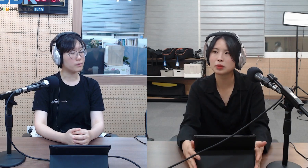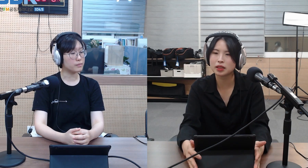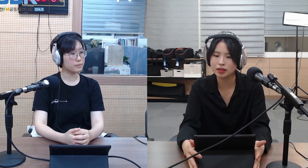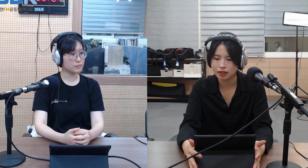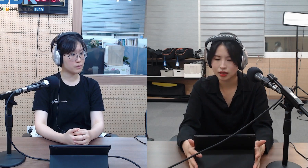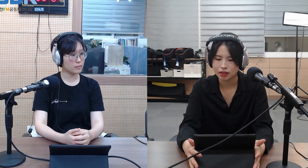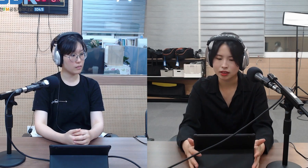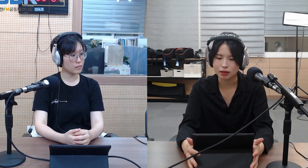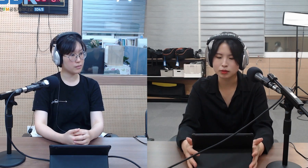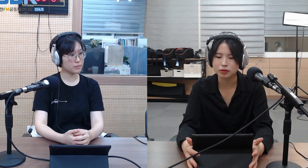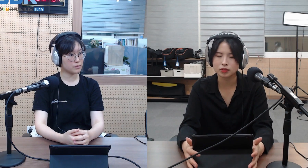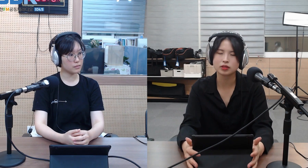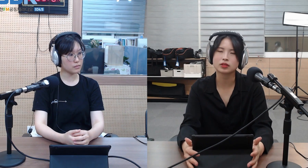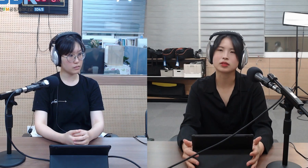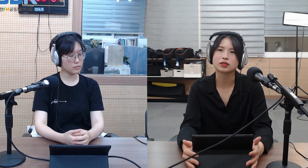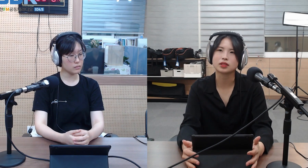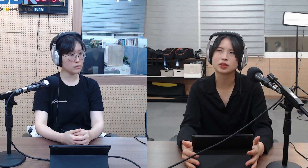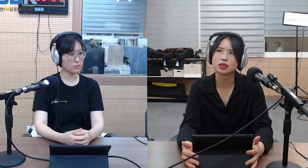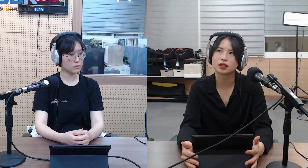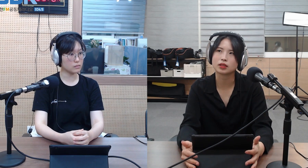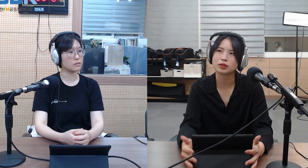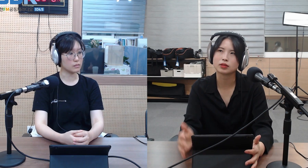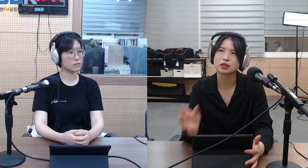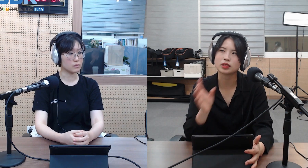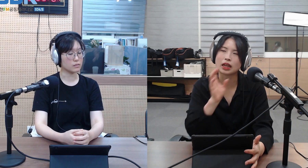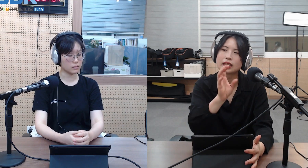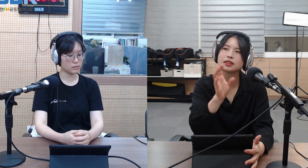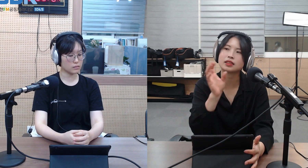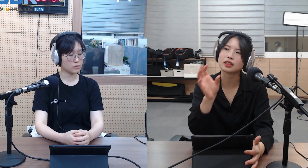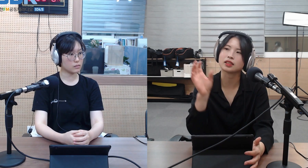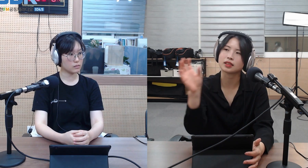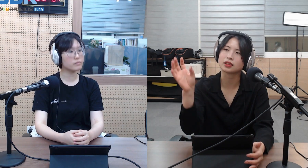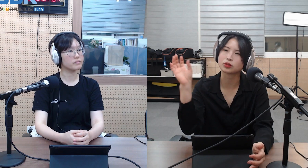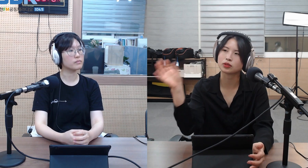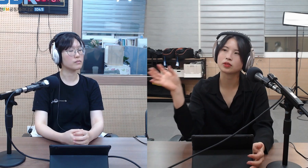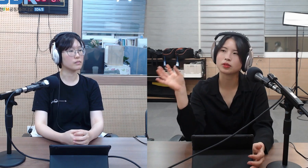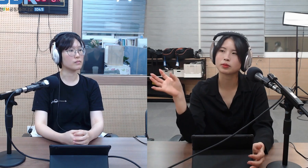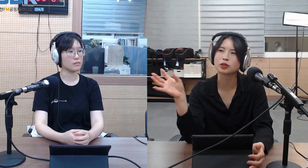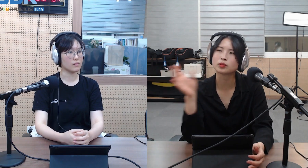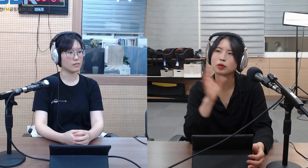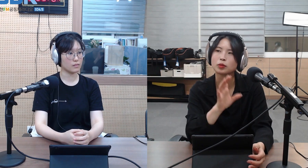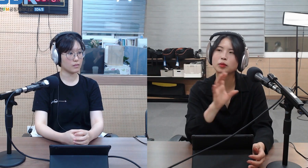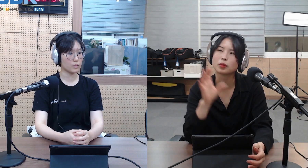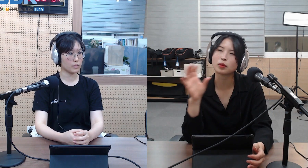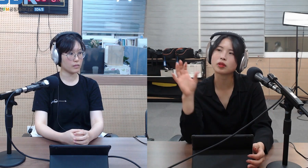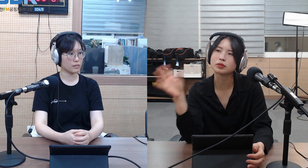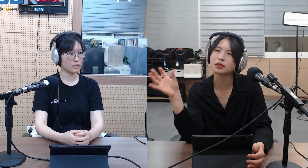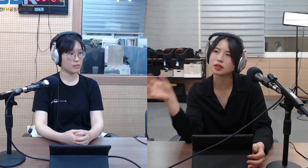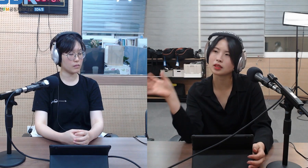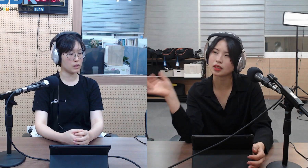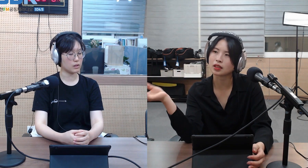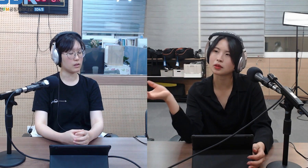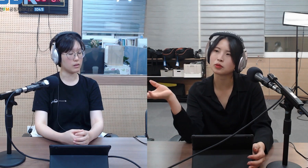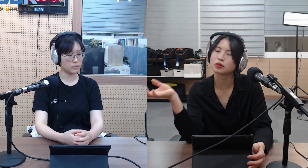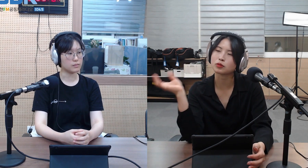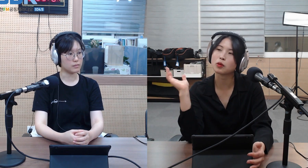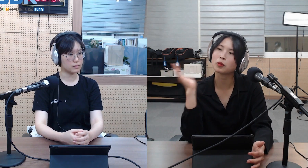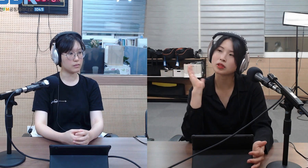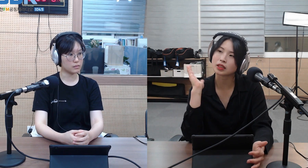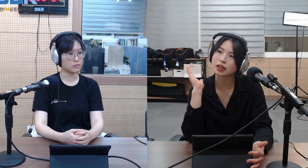하지만 대부분 이제 그 안을 얘기를 하죠. 뭐뭐뭐뭐 음식을 맞아요. 얘기하고 뭐 먹을까